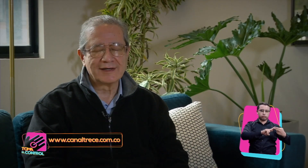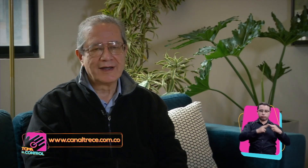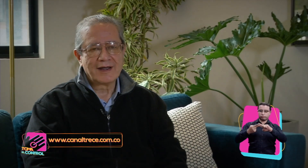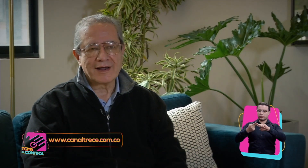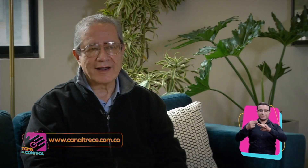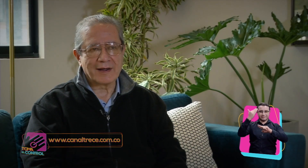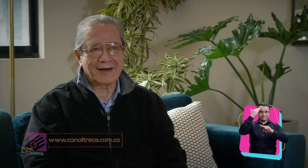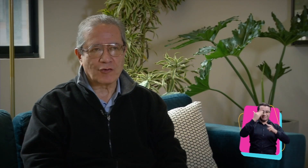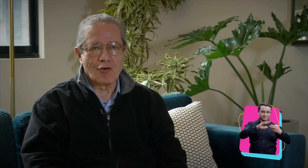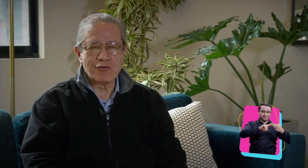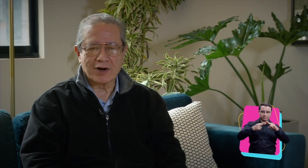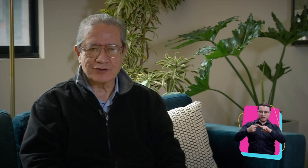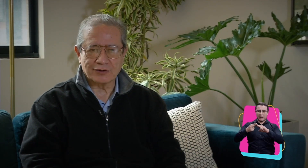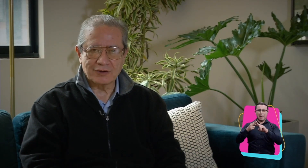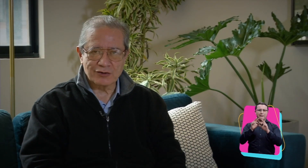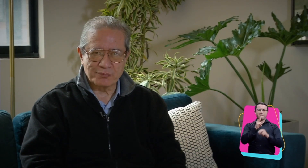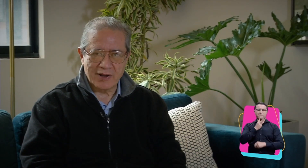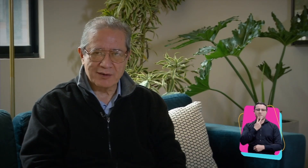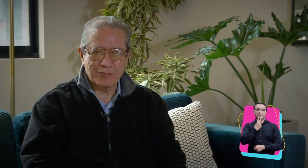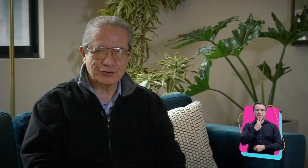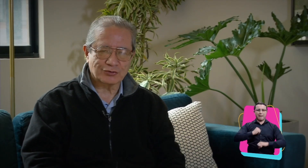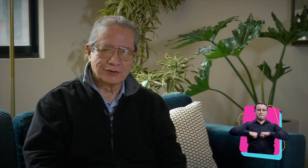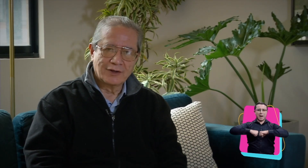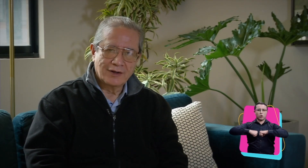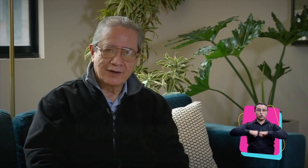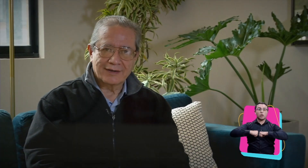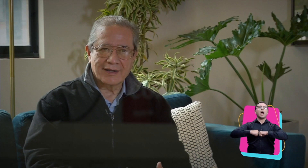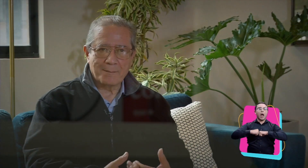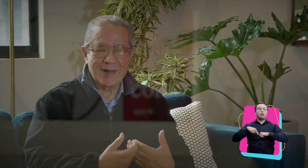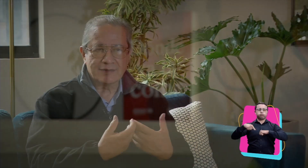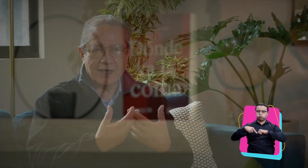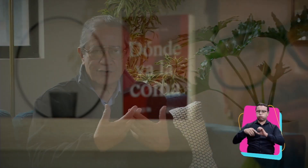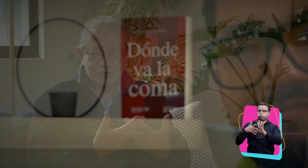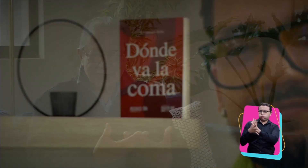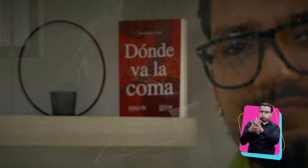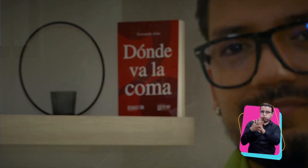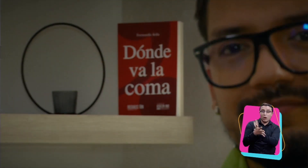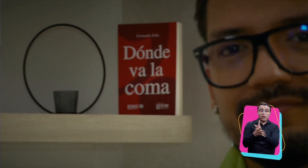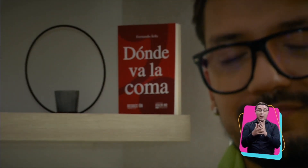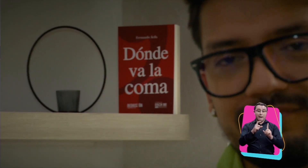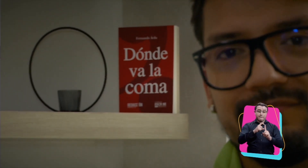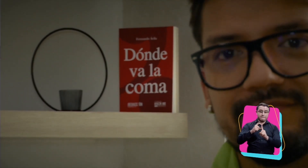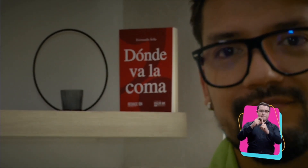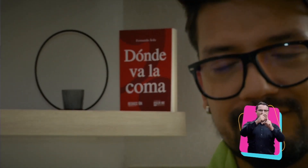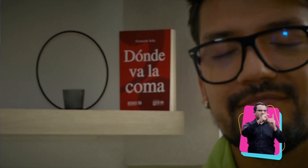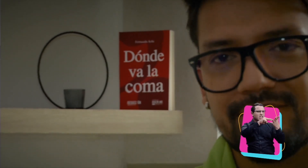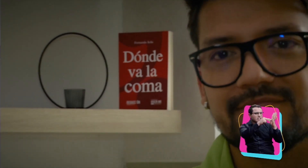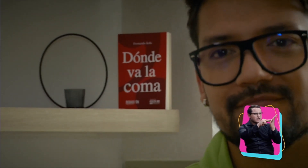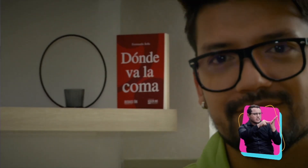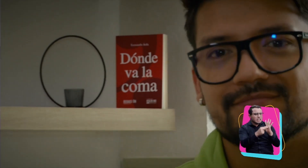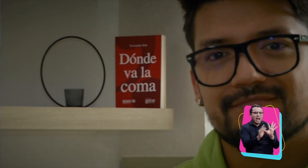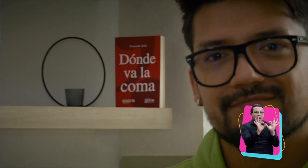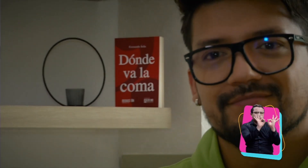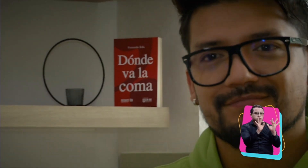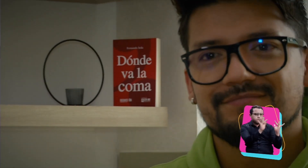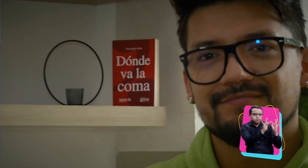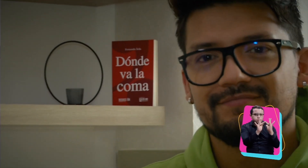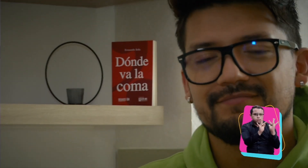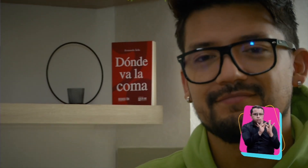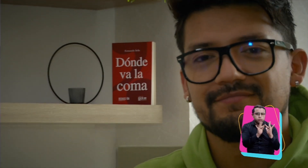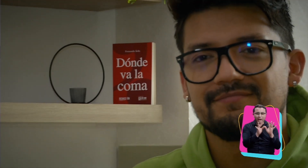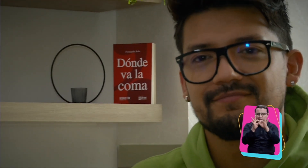concordancias, conjugación de los verbos, verdadero sentido de las palabras. Por ejemplo, si